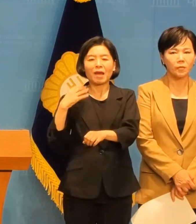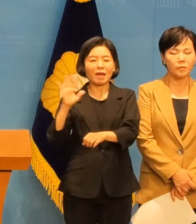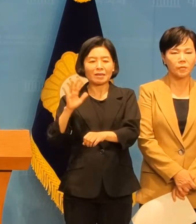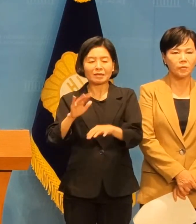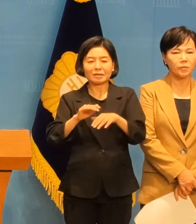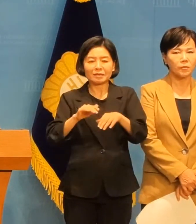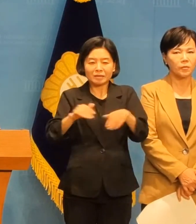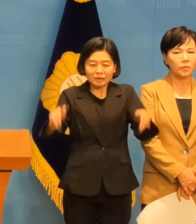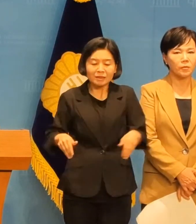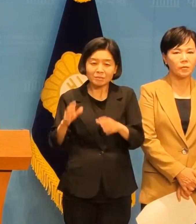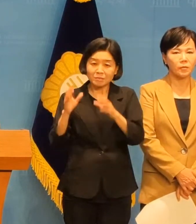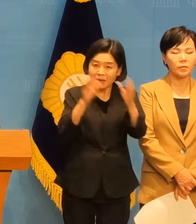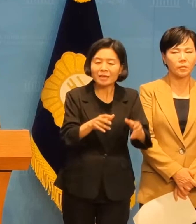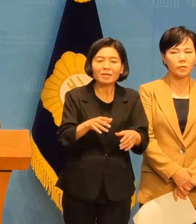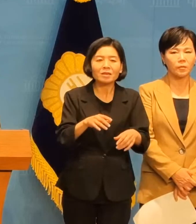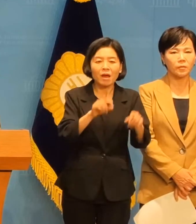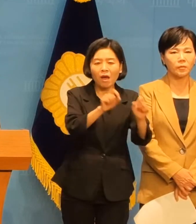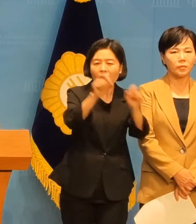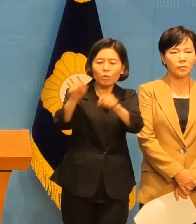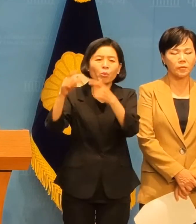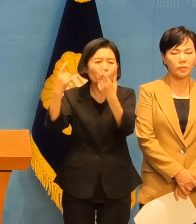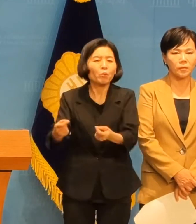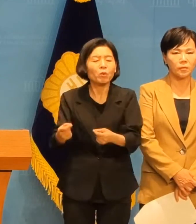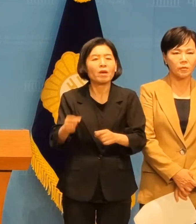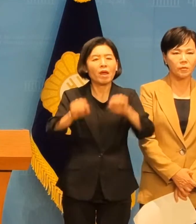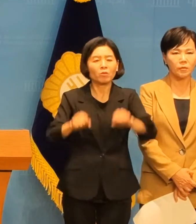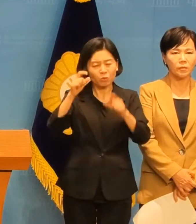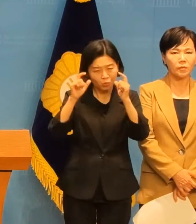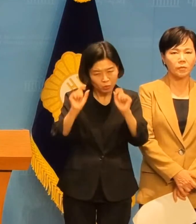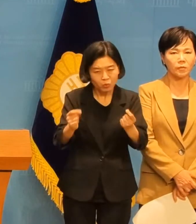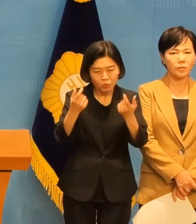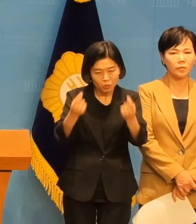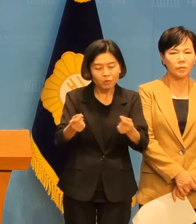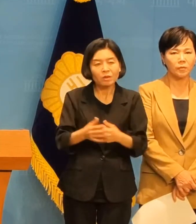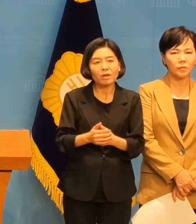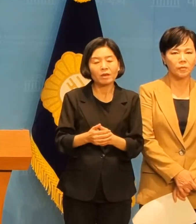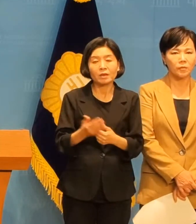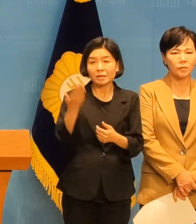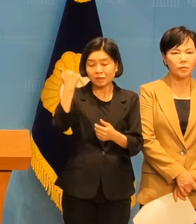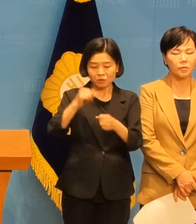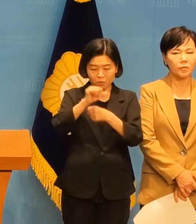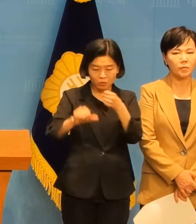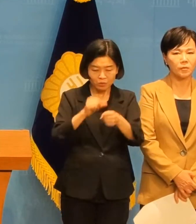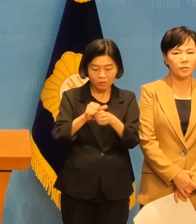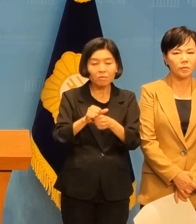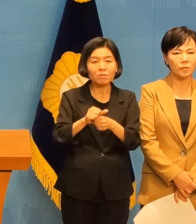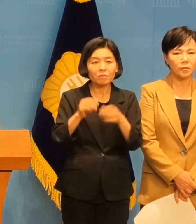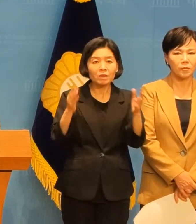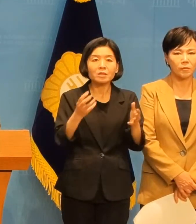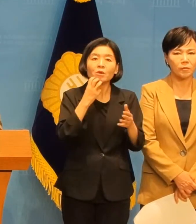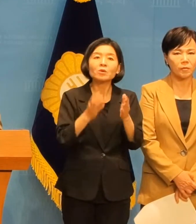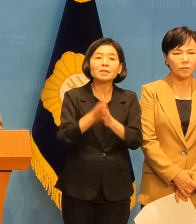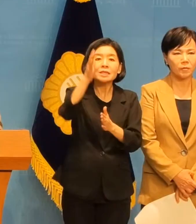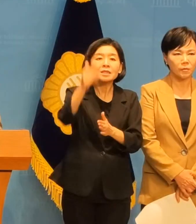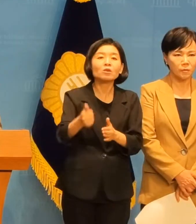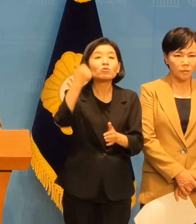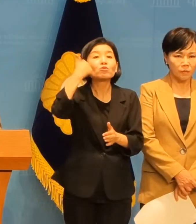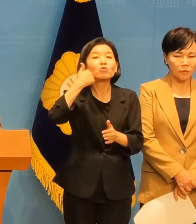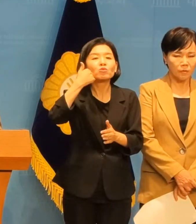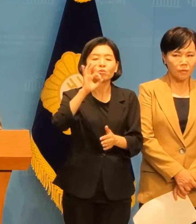행태와 판박입니다. 똑같습니다. 지난 5년간 서울시장은 오세훈